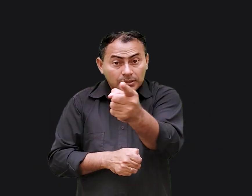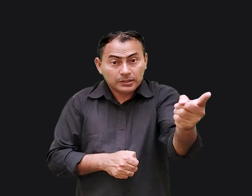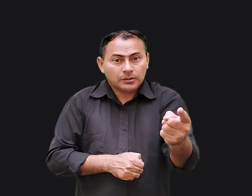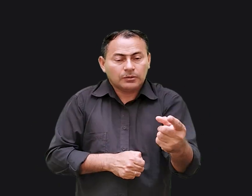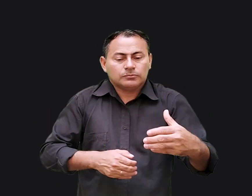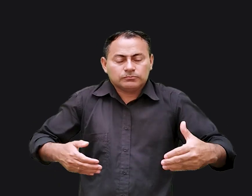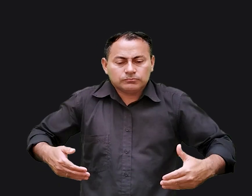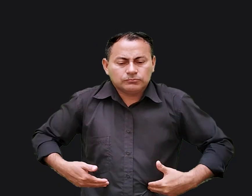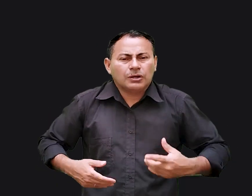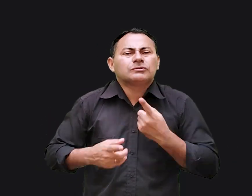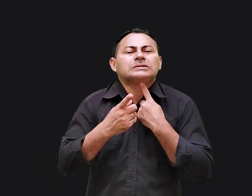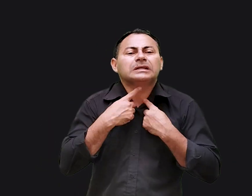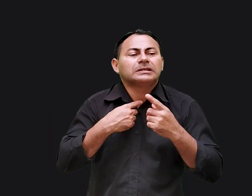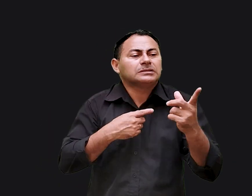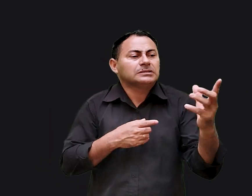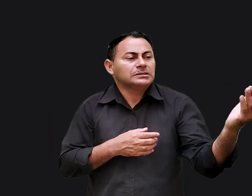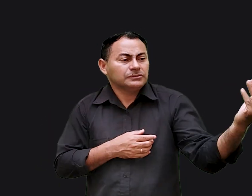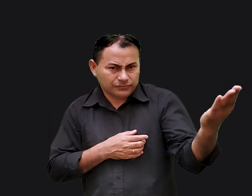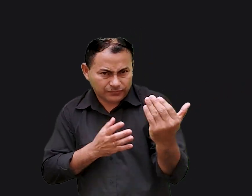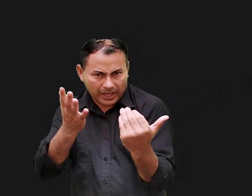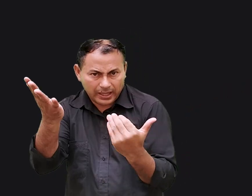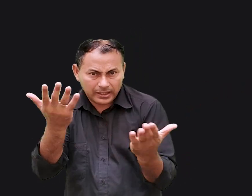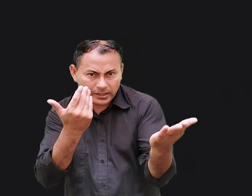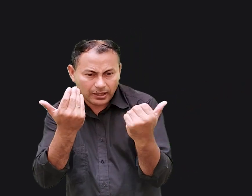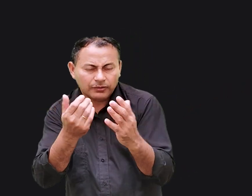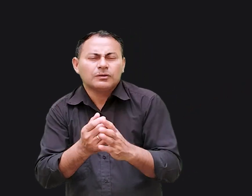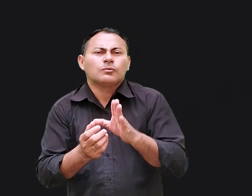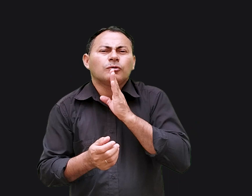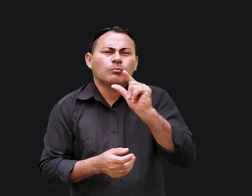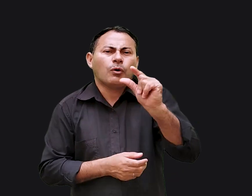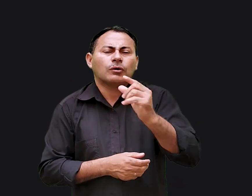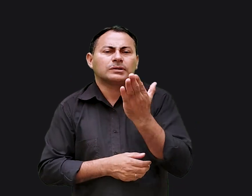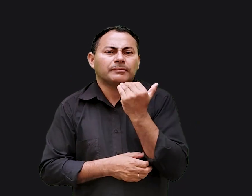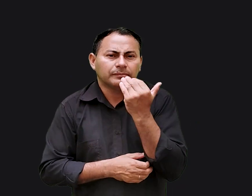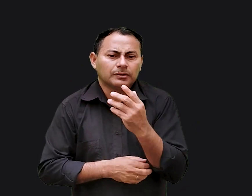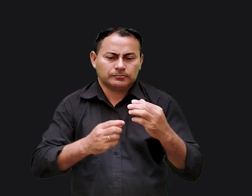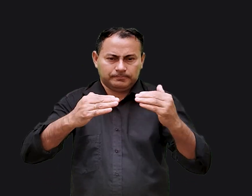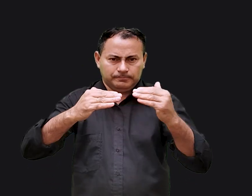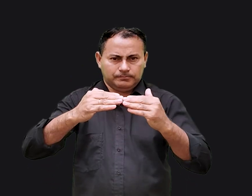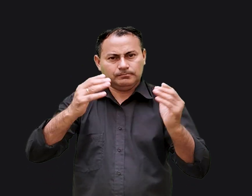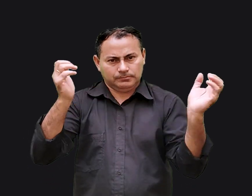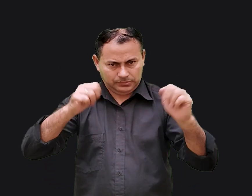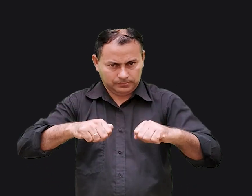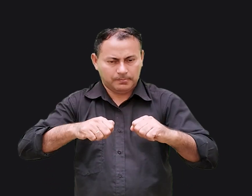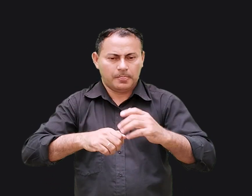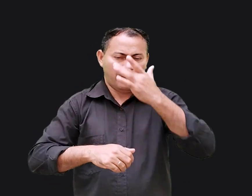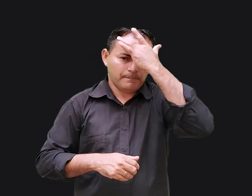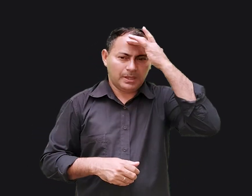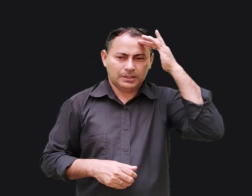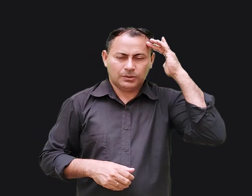estão com sede. Se você conhecer um pouco sobre nutrição, vai concordar comigo que é possível uma pessoa